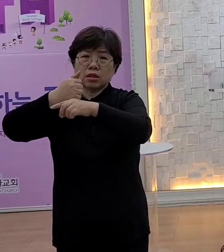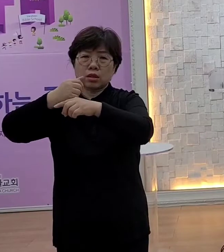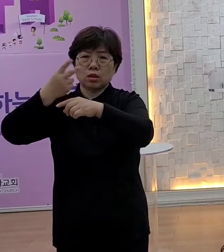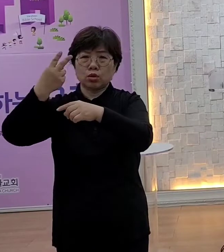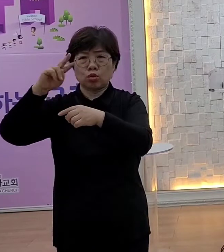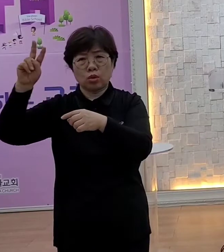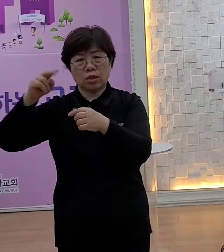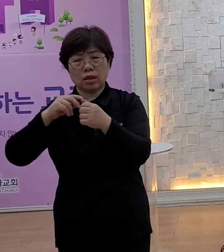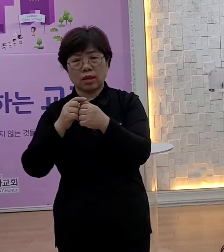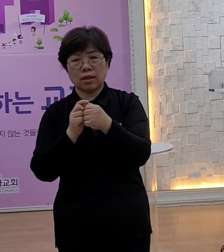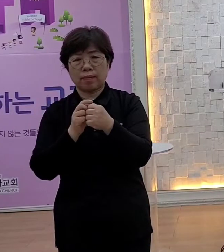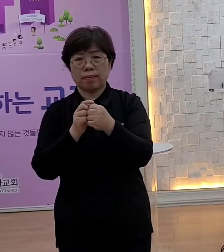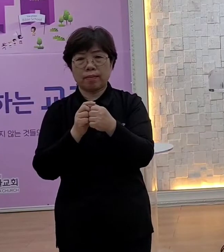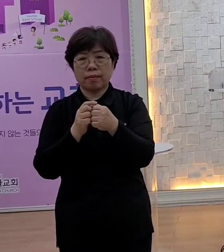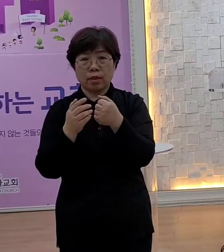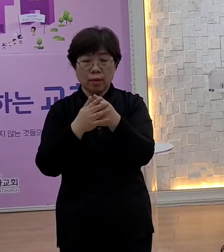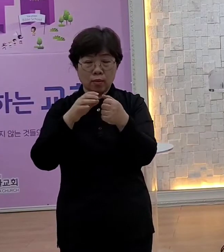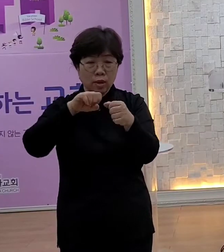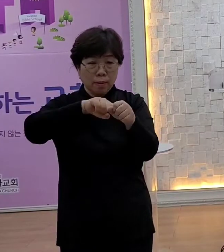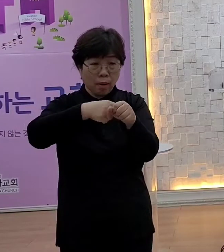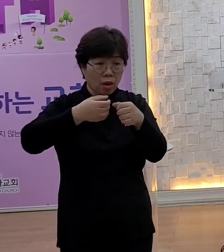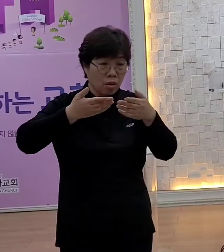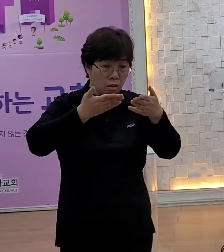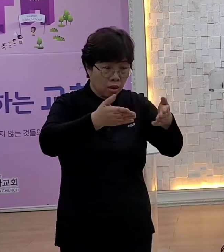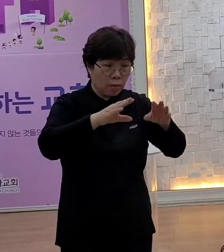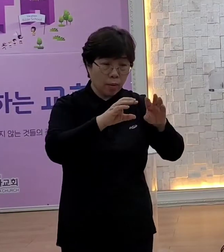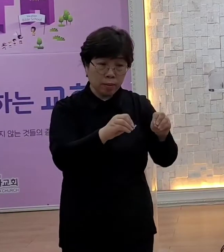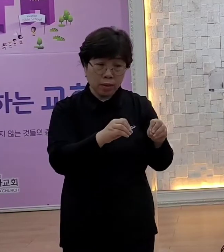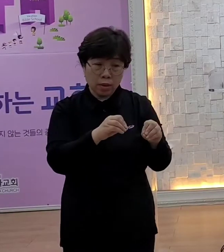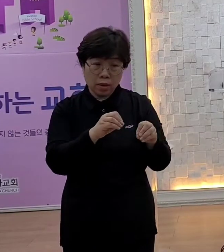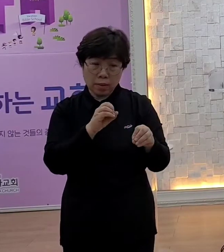오늘 재앙을 내리지 아니하시니라.